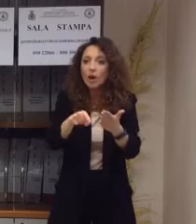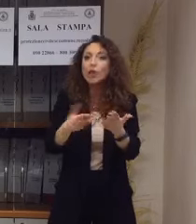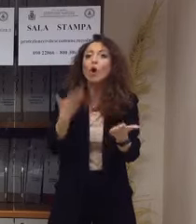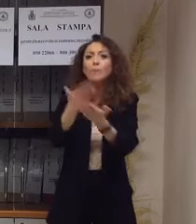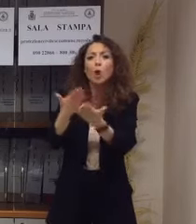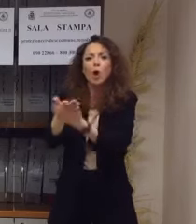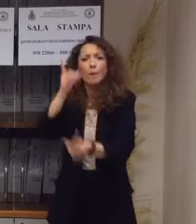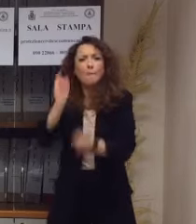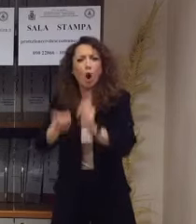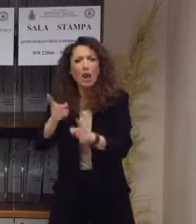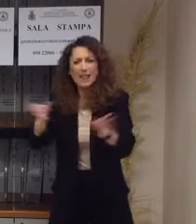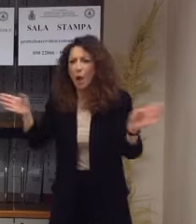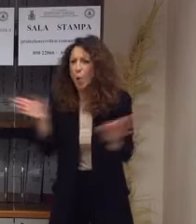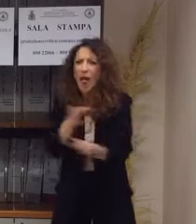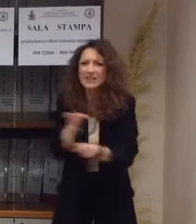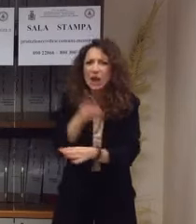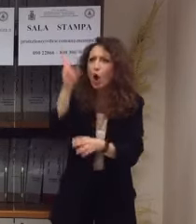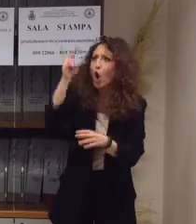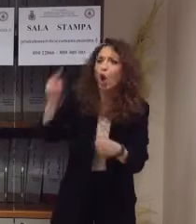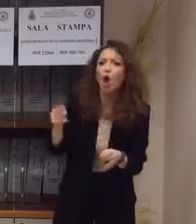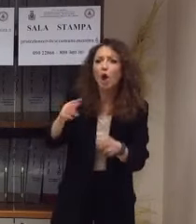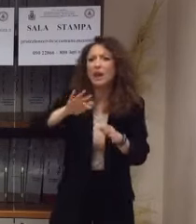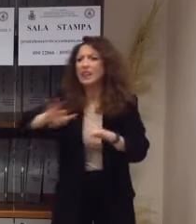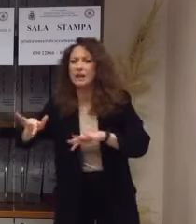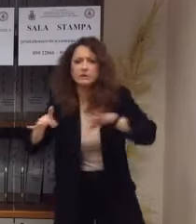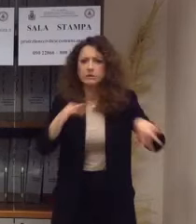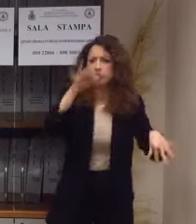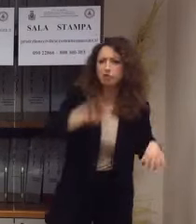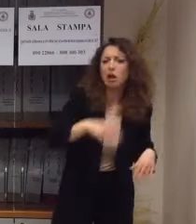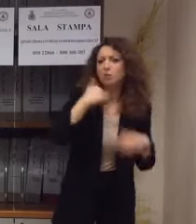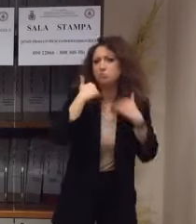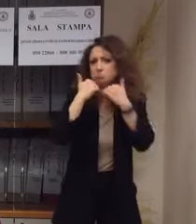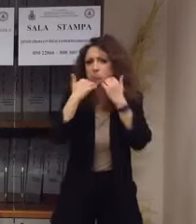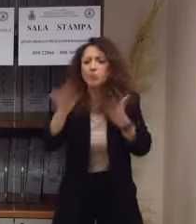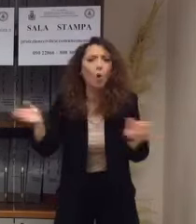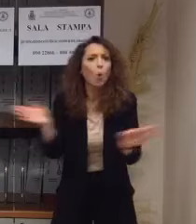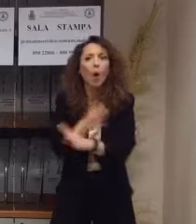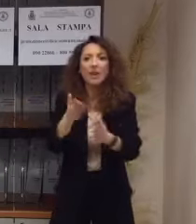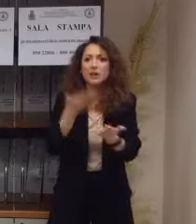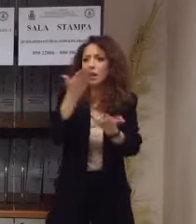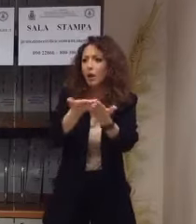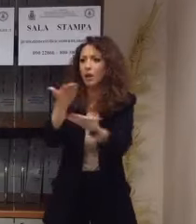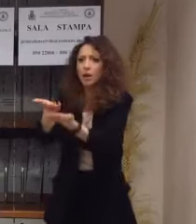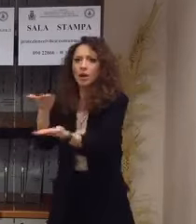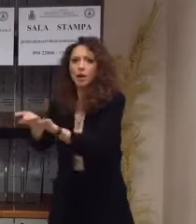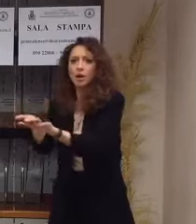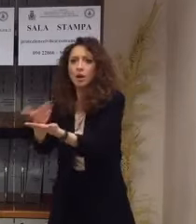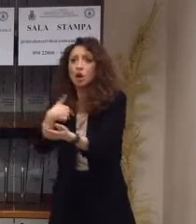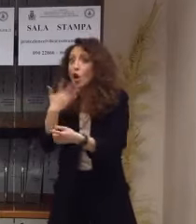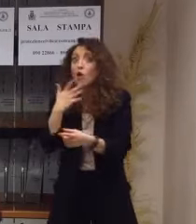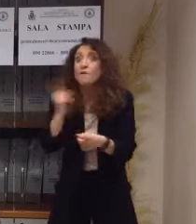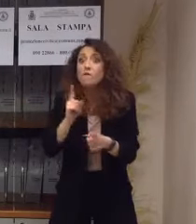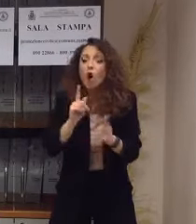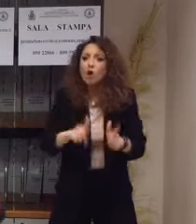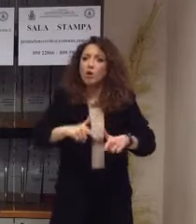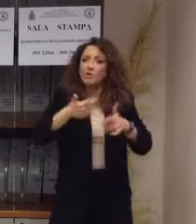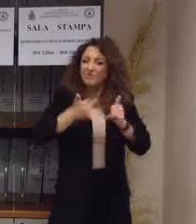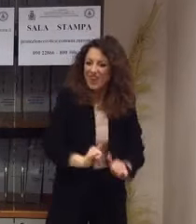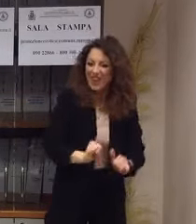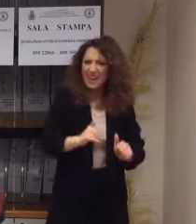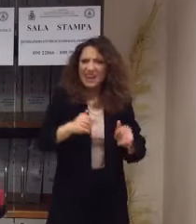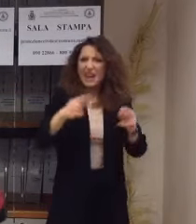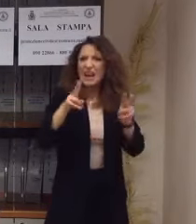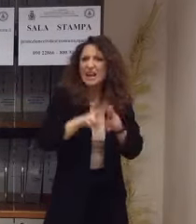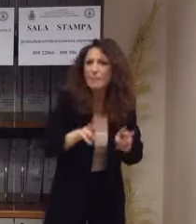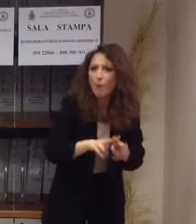politiche di qualunque colore, proprio perché io non voglio caricare sui miei figli, sui vostri figli, sui miei nipoti, sui vostri